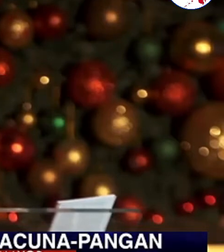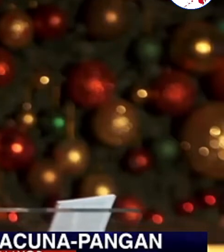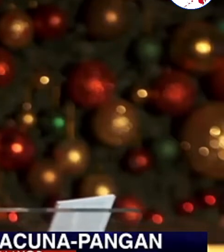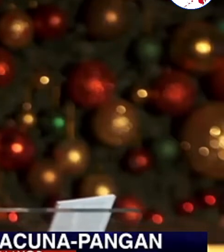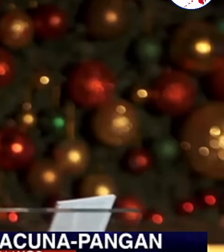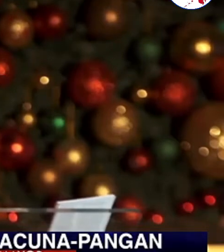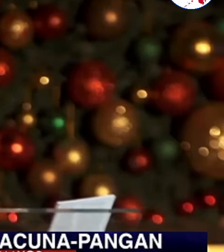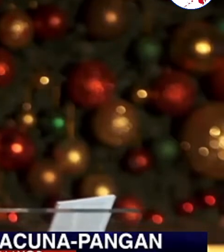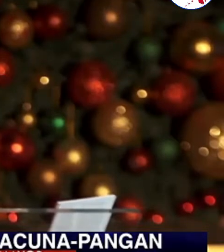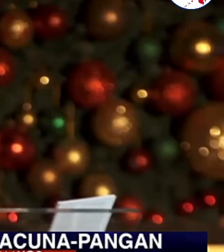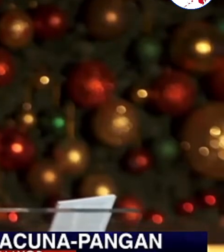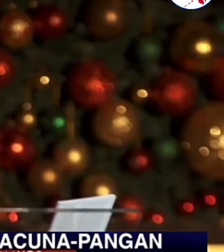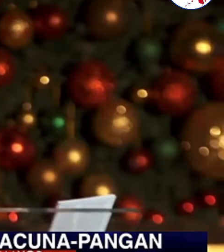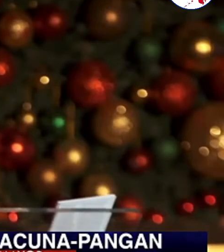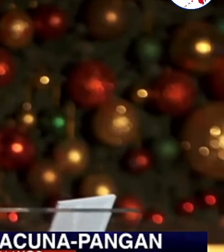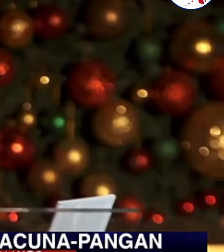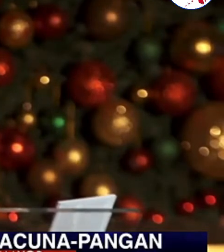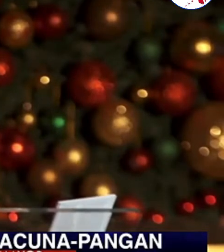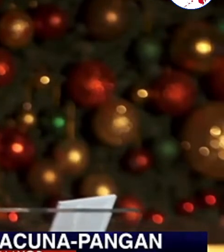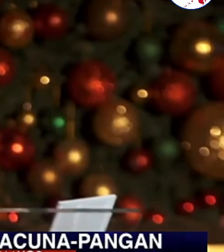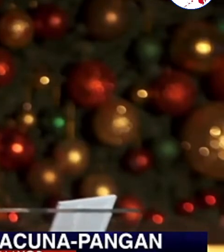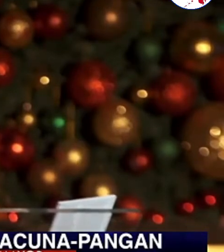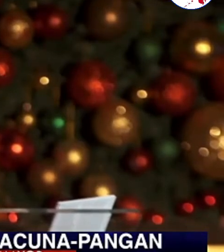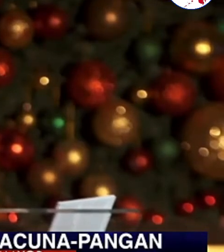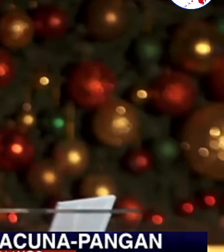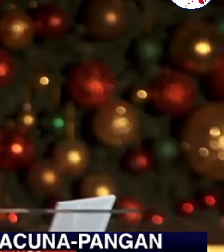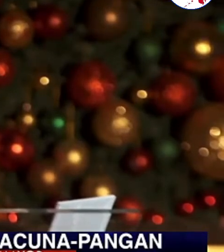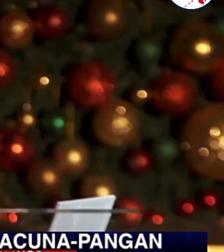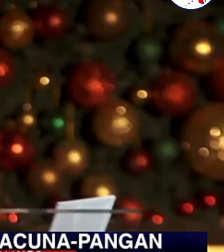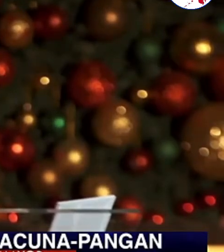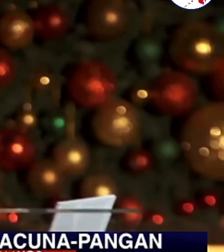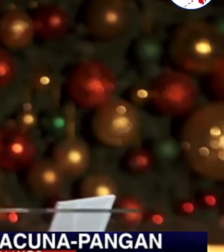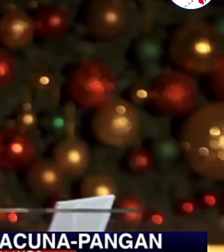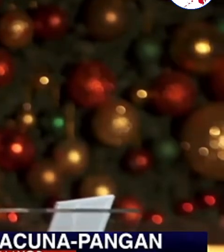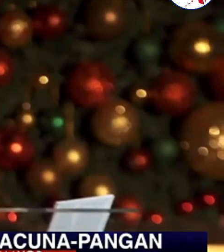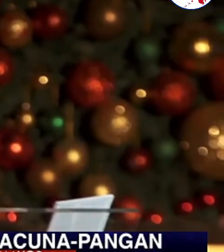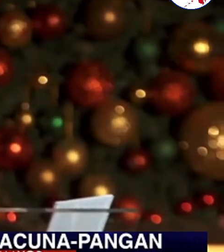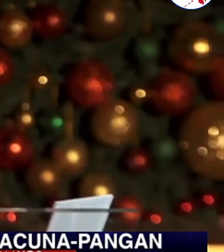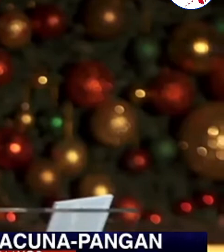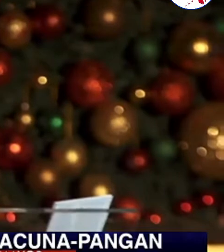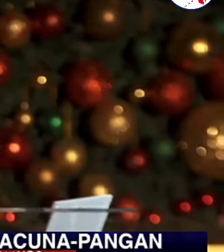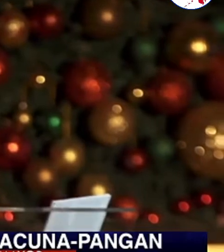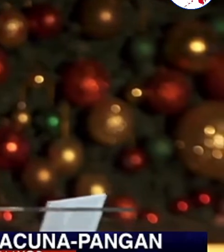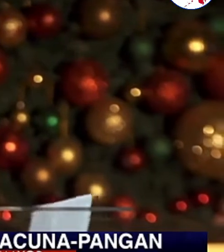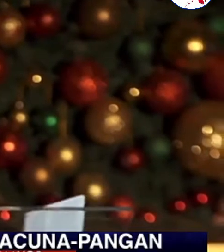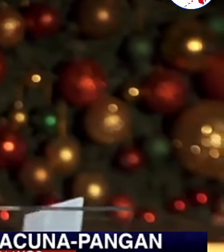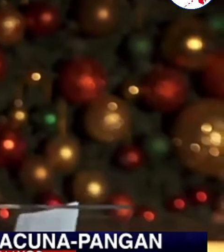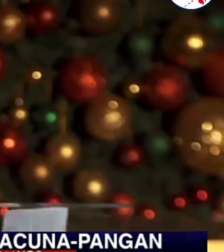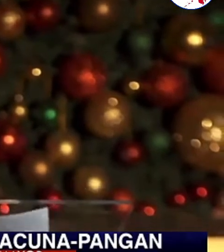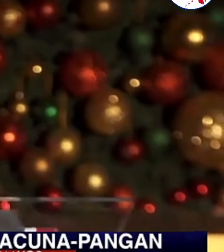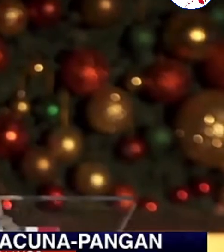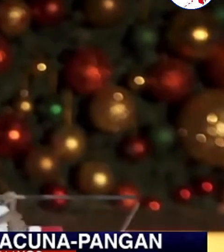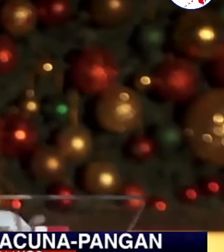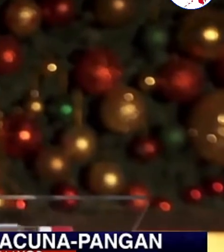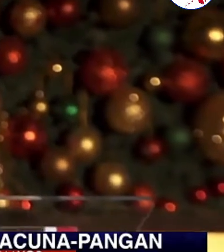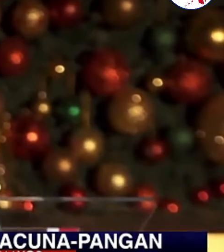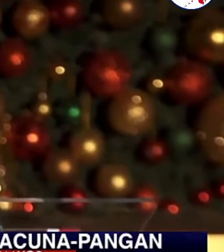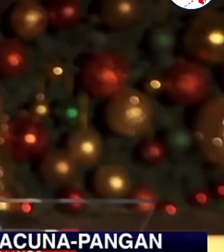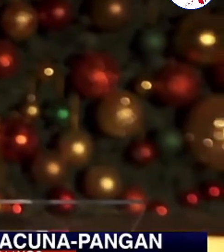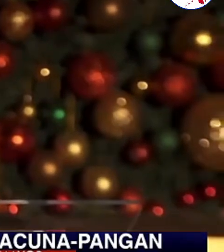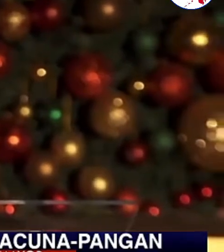napakadynamikong leader ng ating panahon. Mga kaibigan, ang ating minamahal at ginagalang na